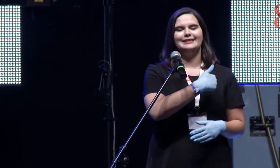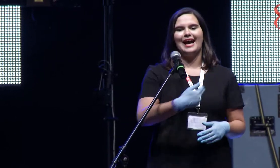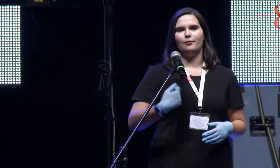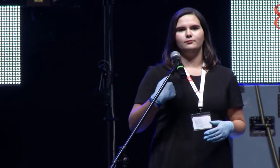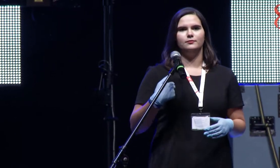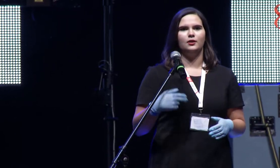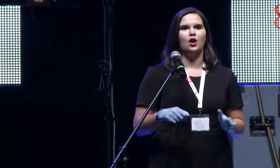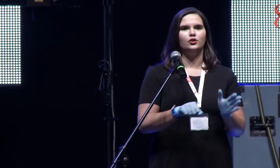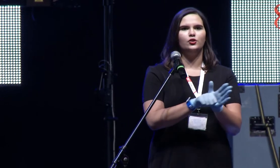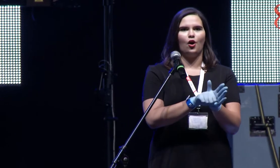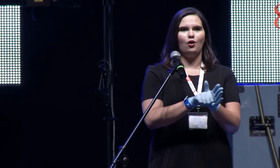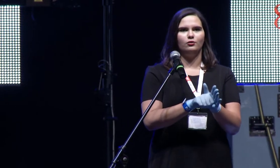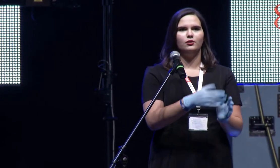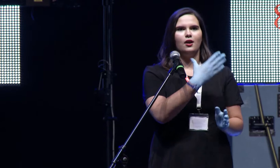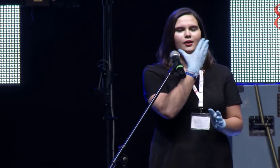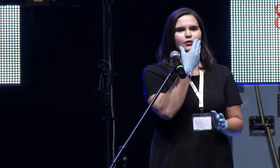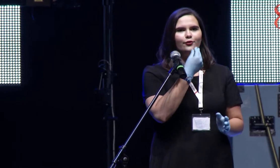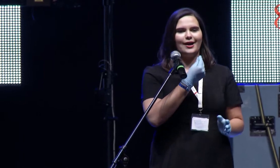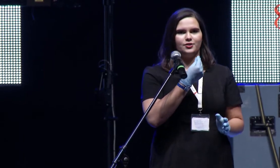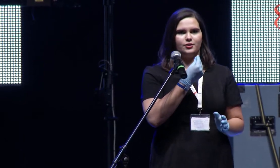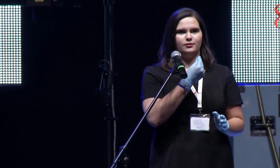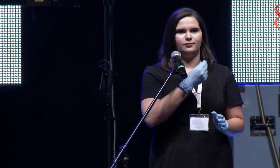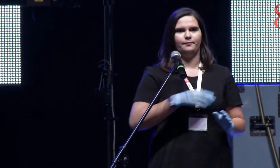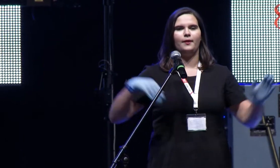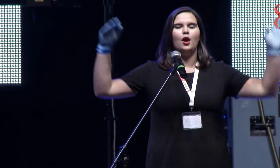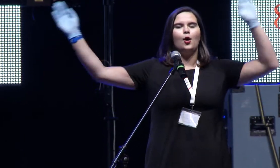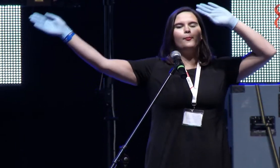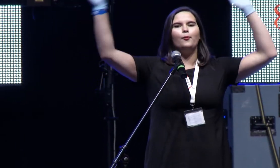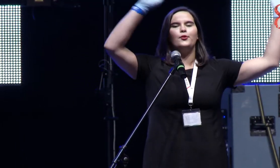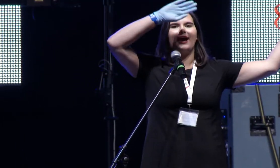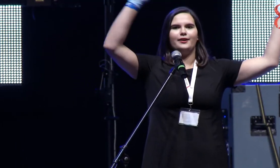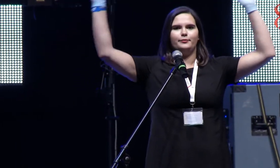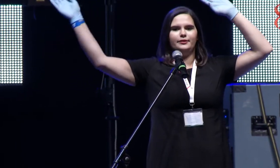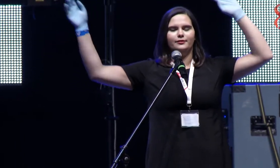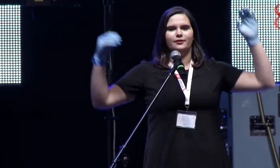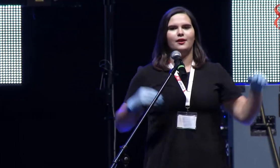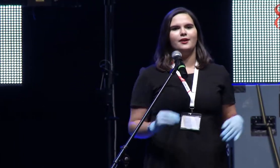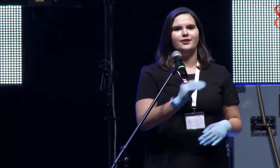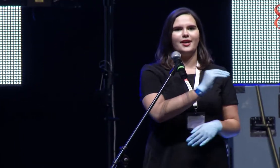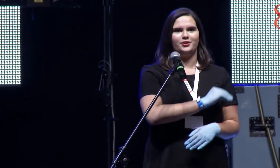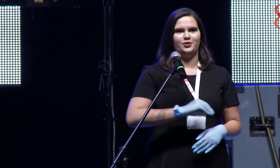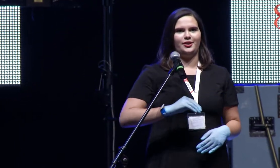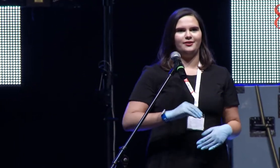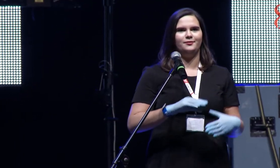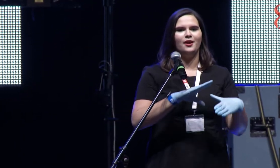nam do twarzy. Pobujajmy jeszcze